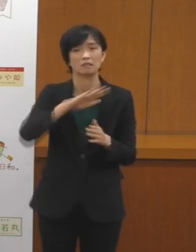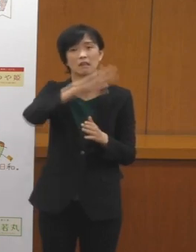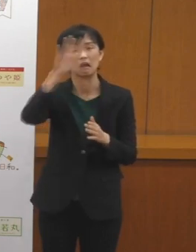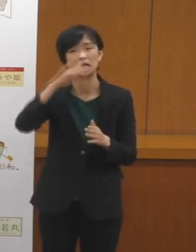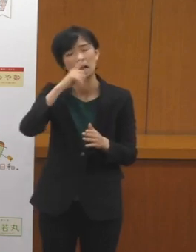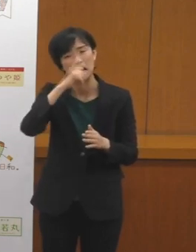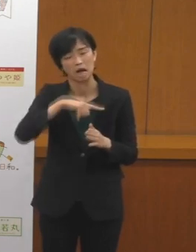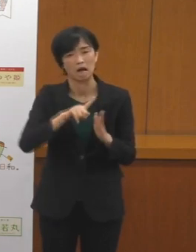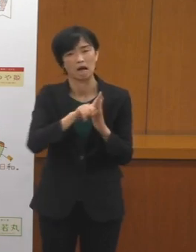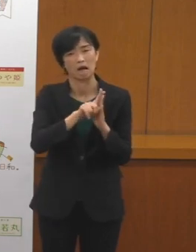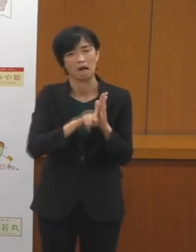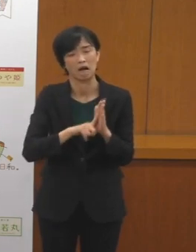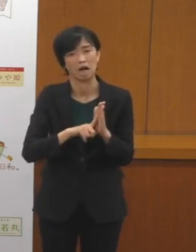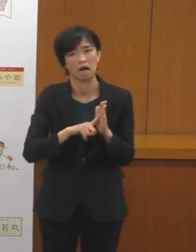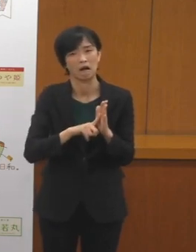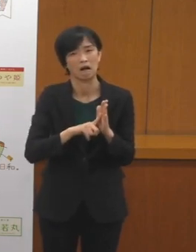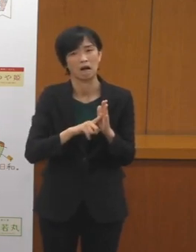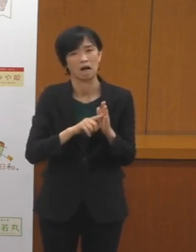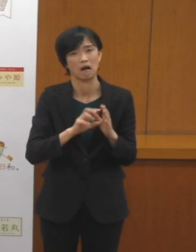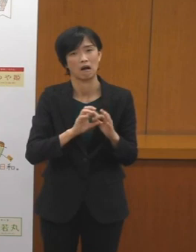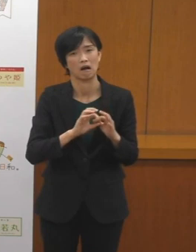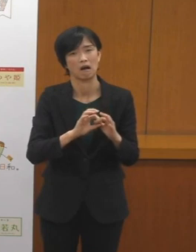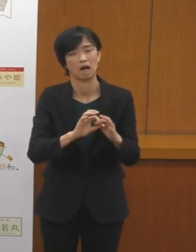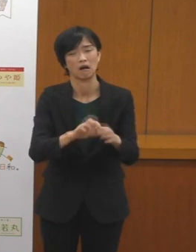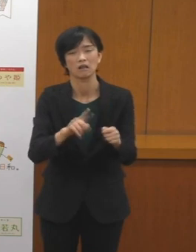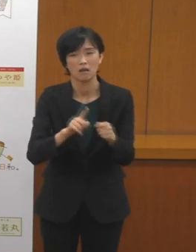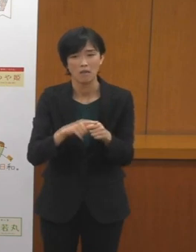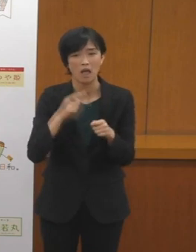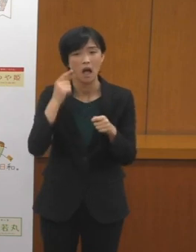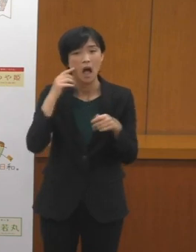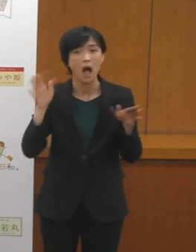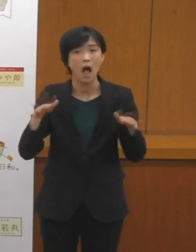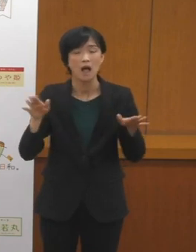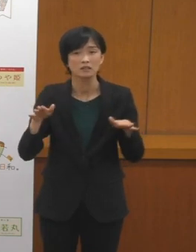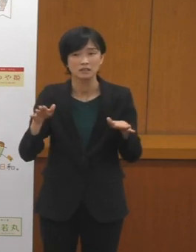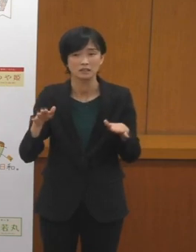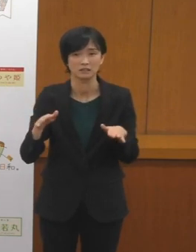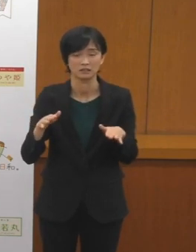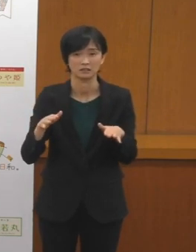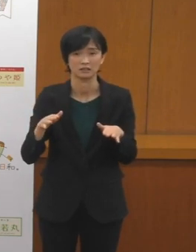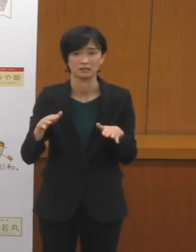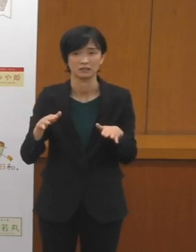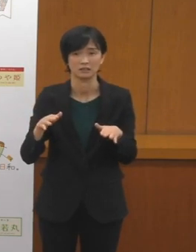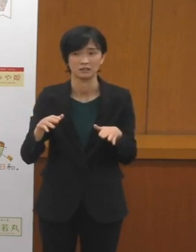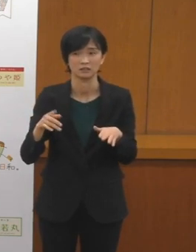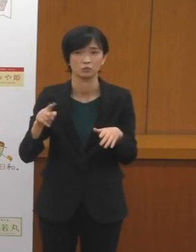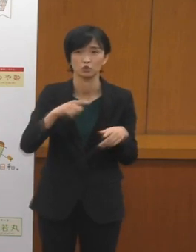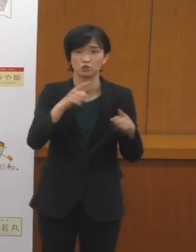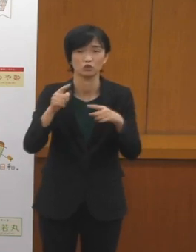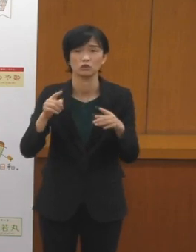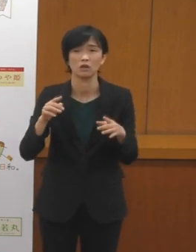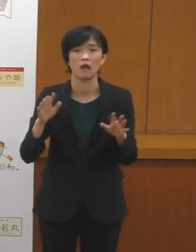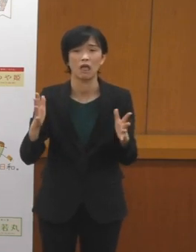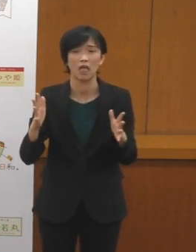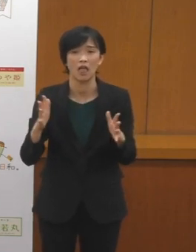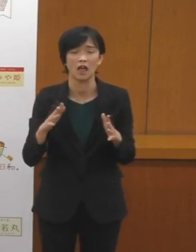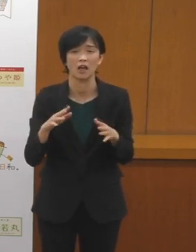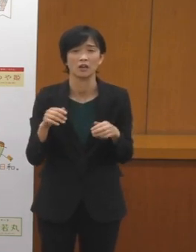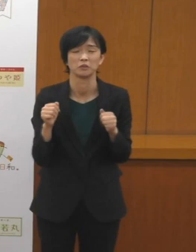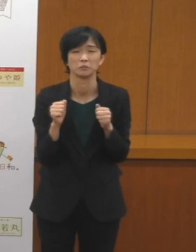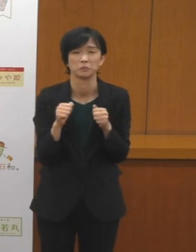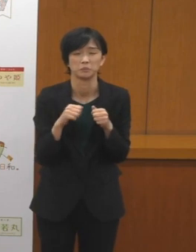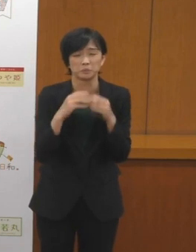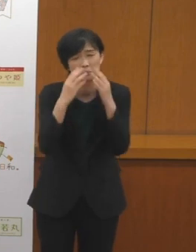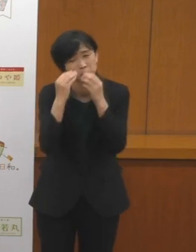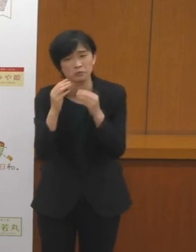低音が続いて8が飛ばなかったっていうのがありましたのでそれを考えると今年もその